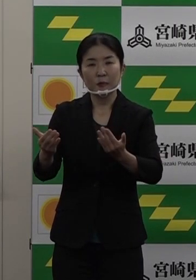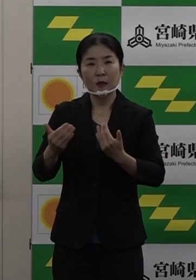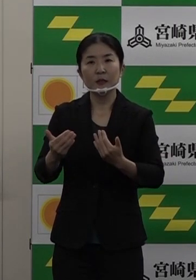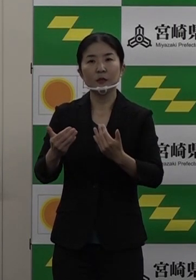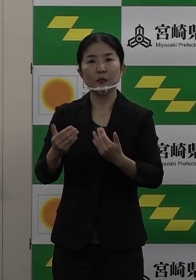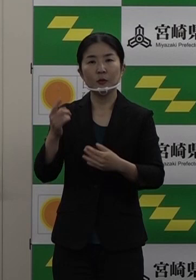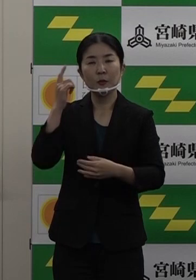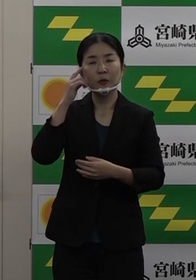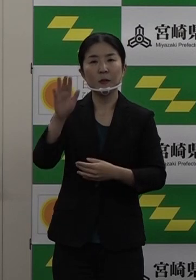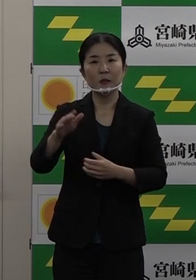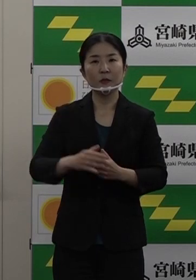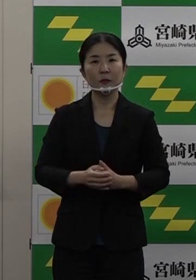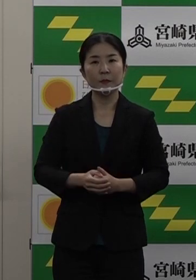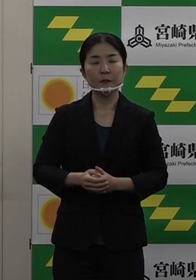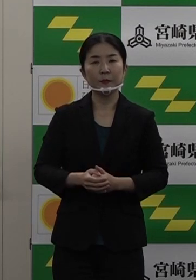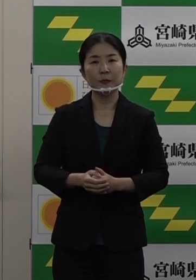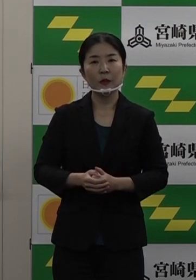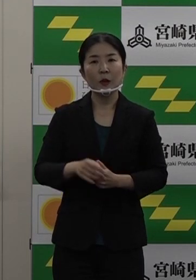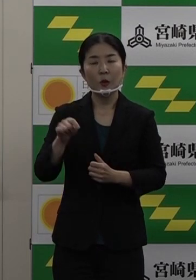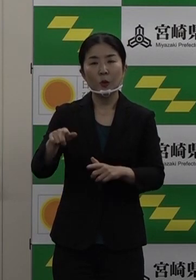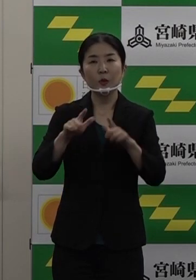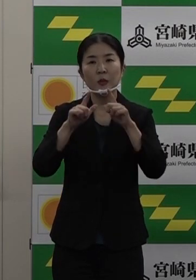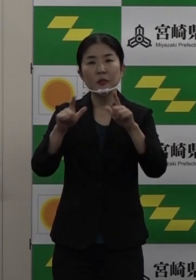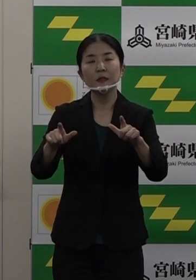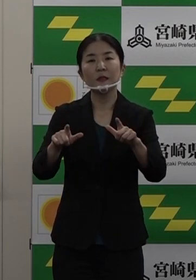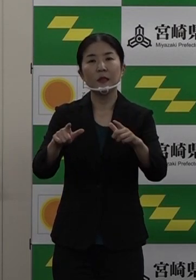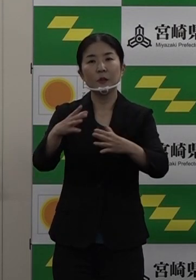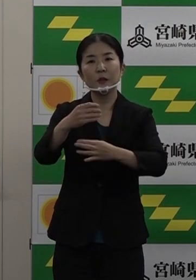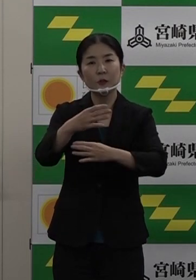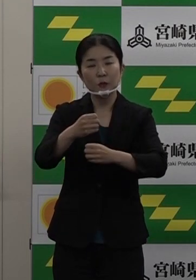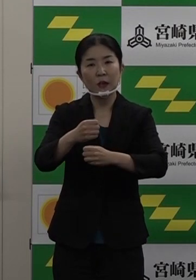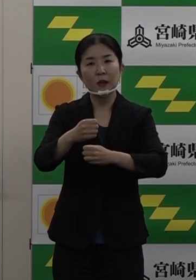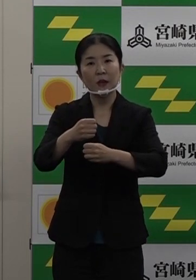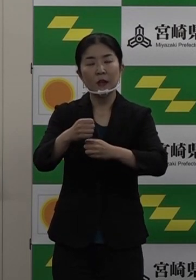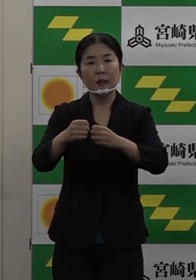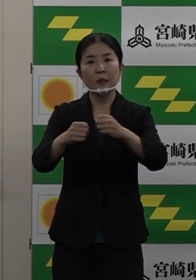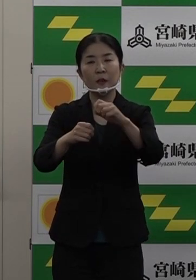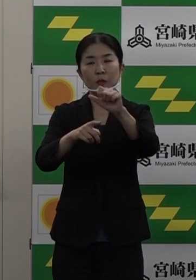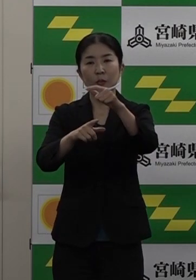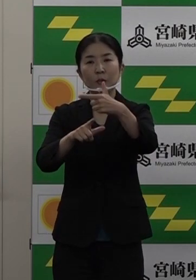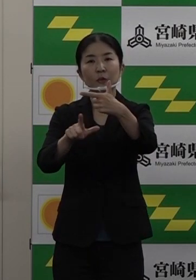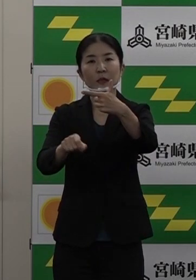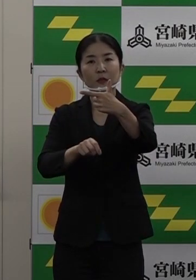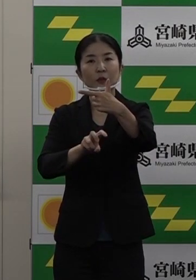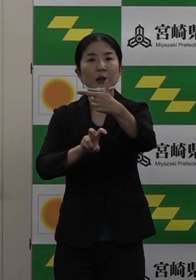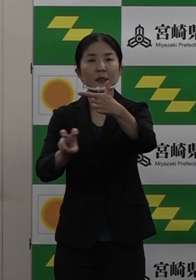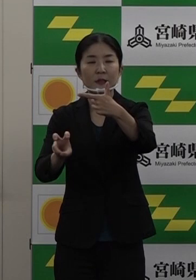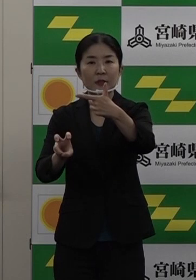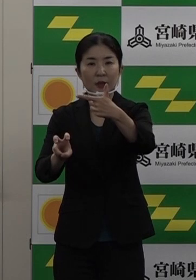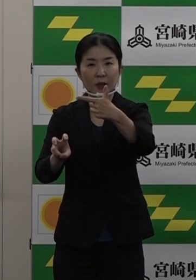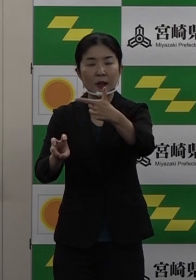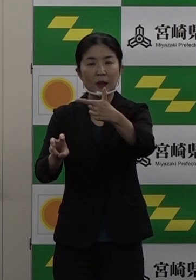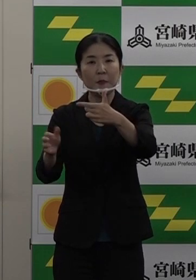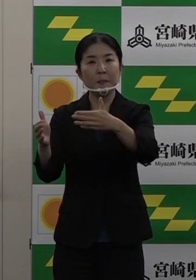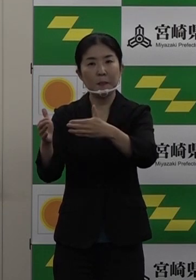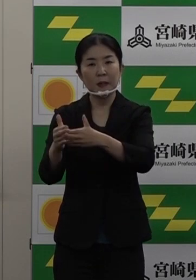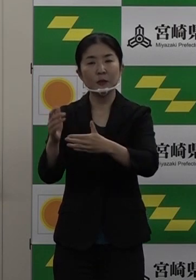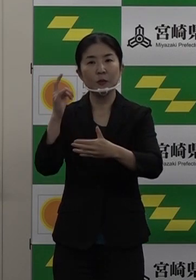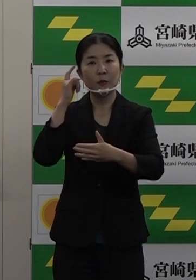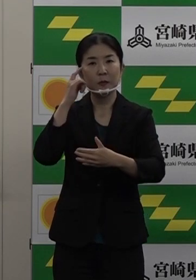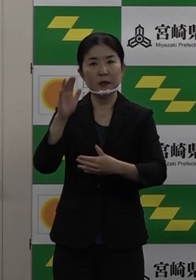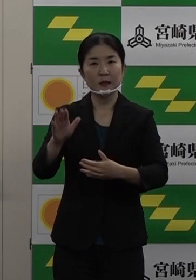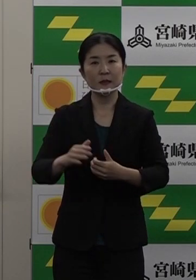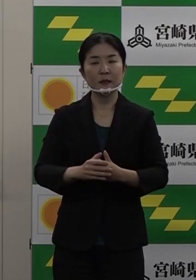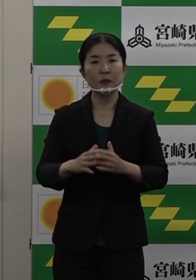と考えております。この発令期間は20日までを目途としております。これは